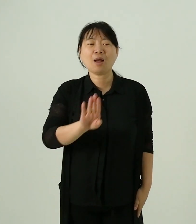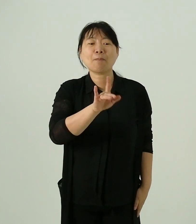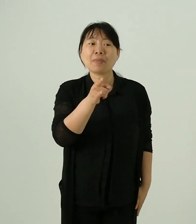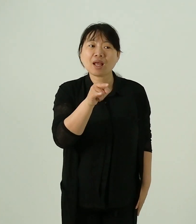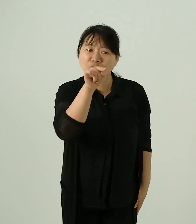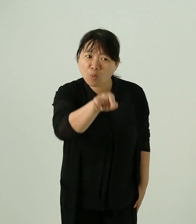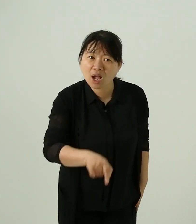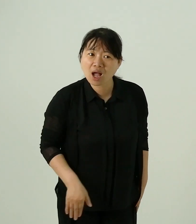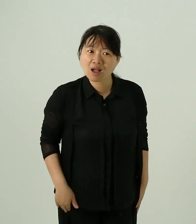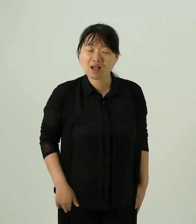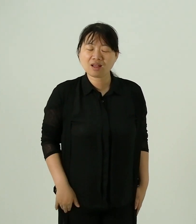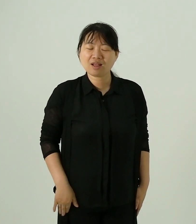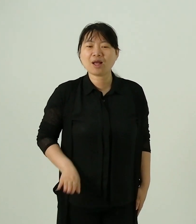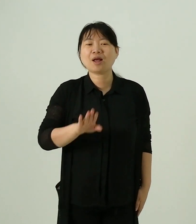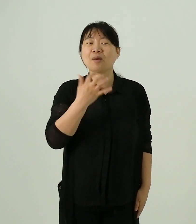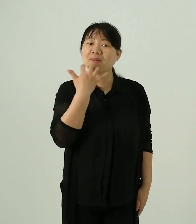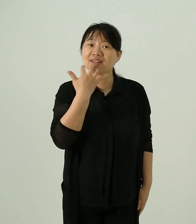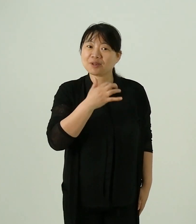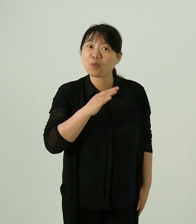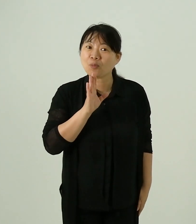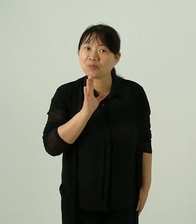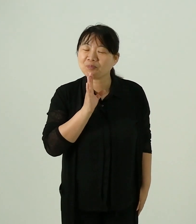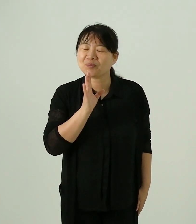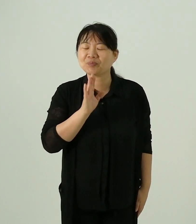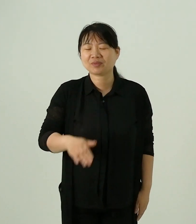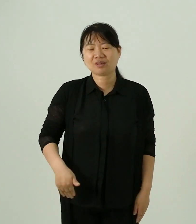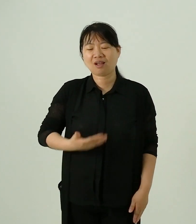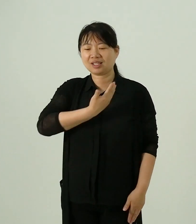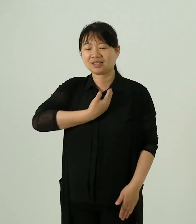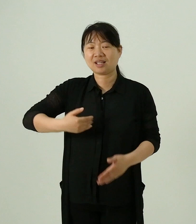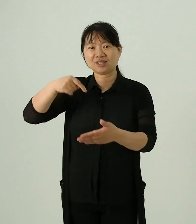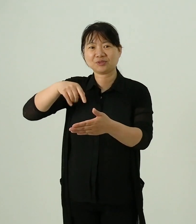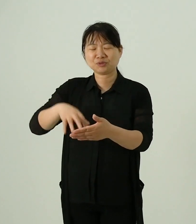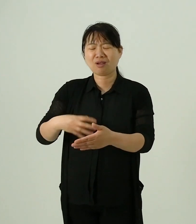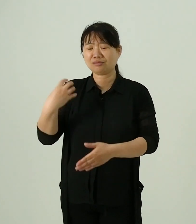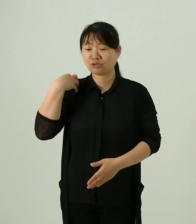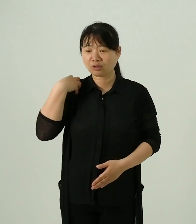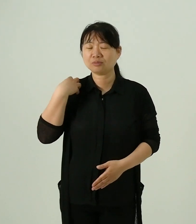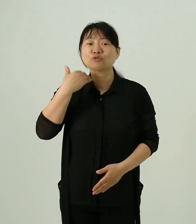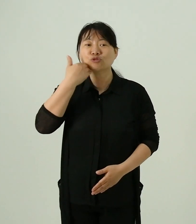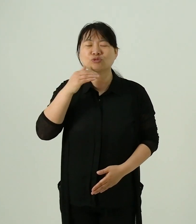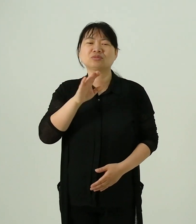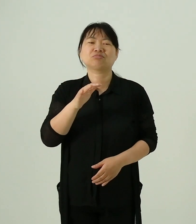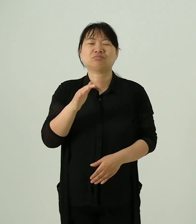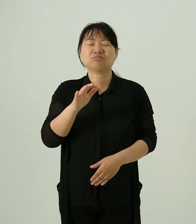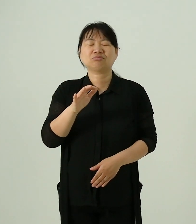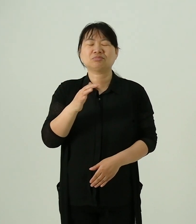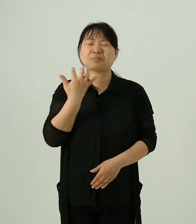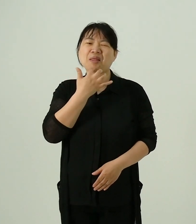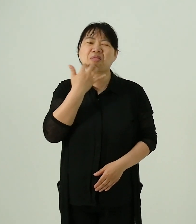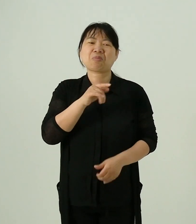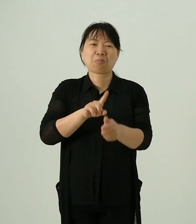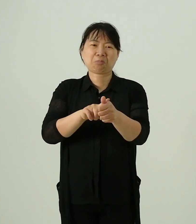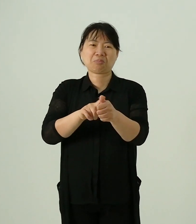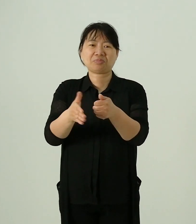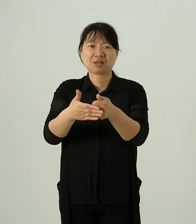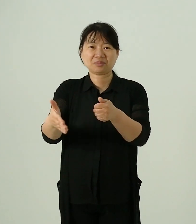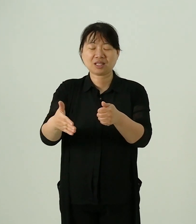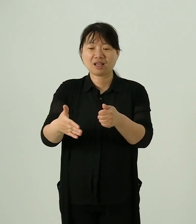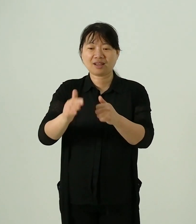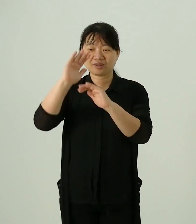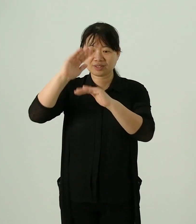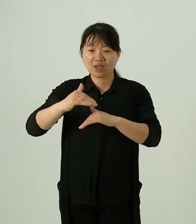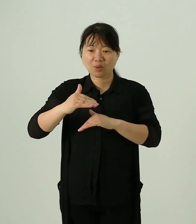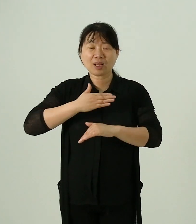베드로. 예? 이렇게 된 거예요. 어쨌든 제자 중에 책임자니까 이제 이 맥락이 무슨